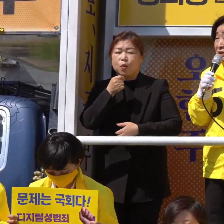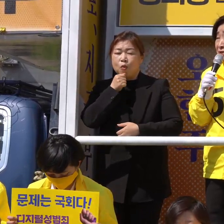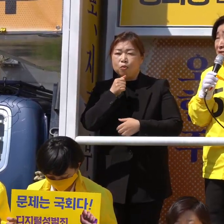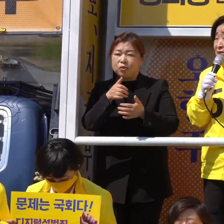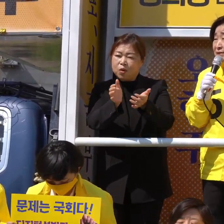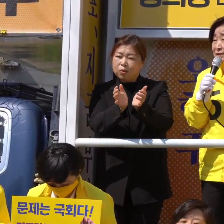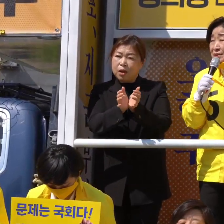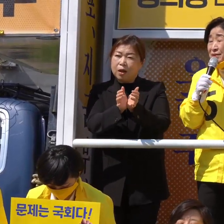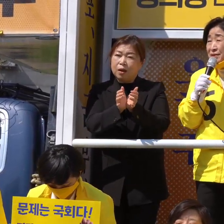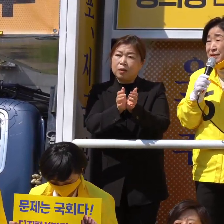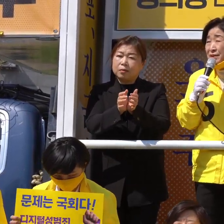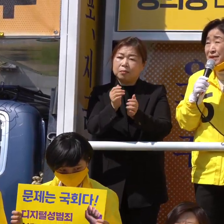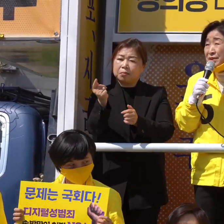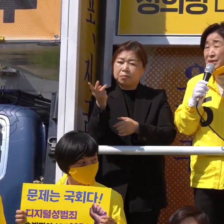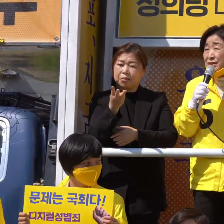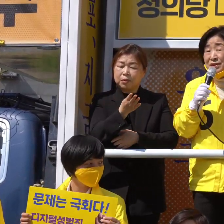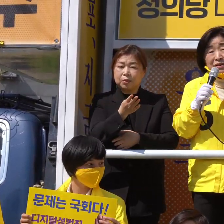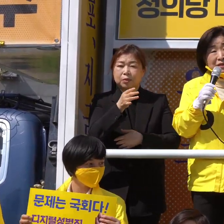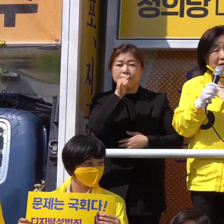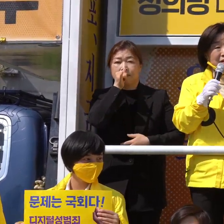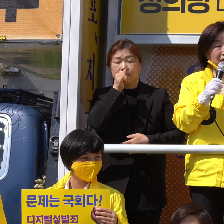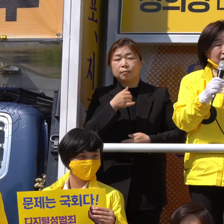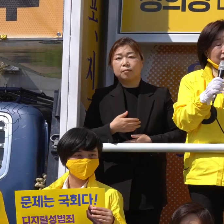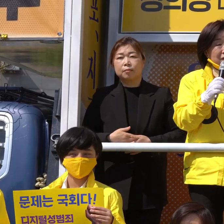소수정당 몫인